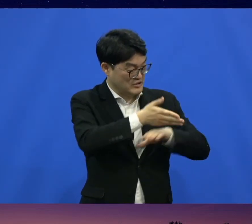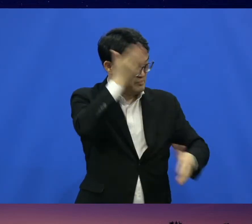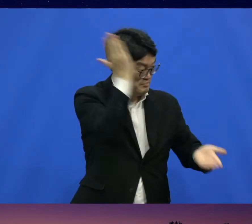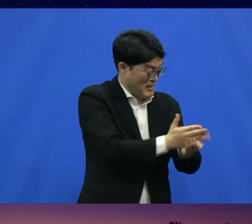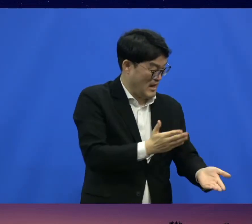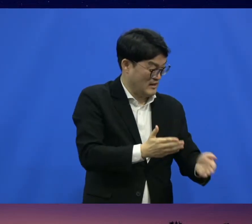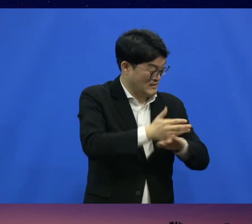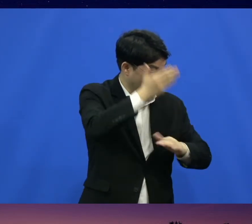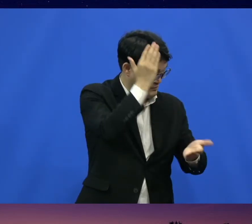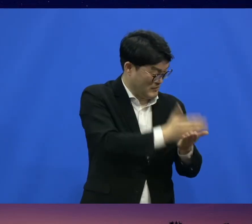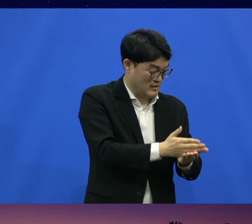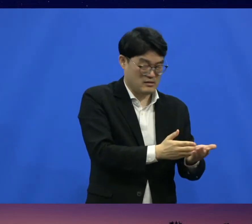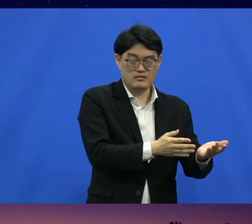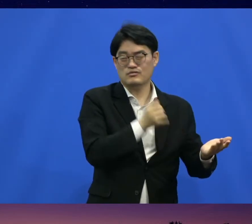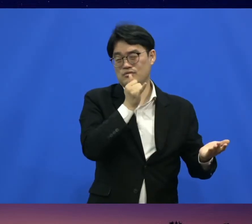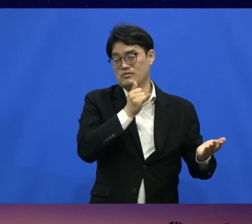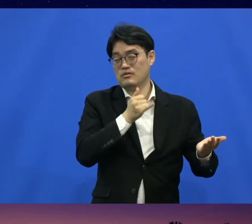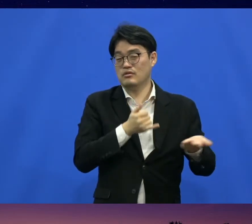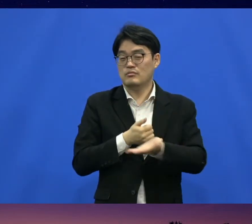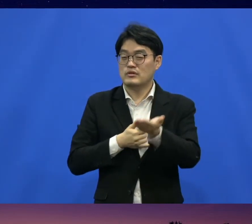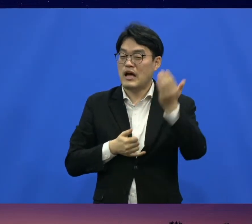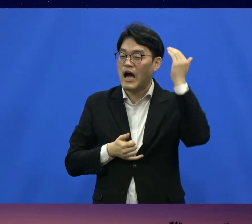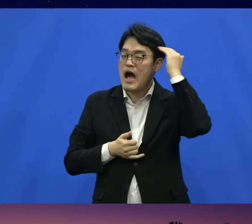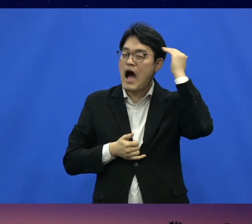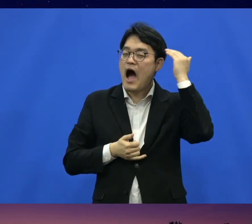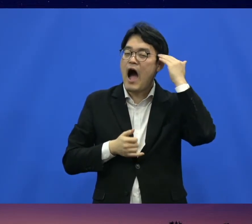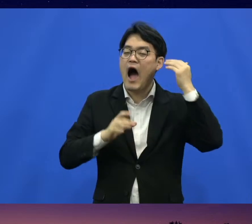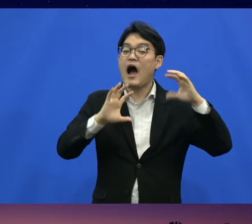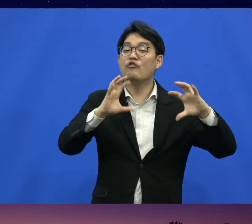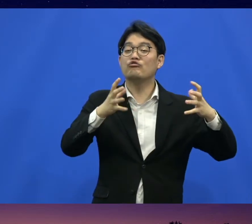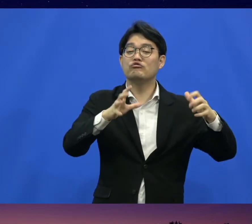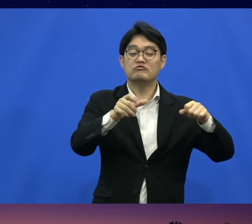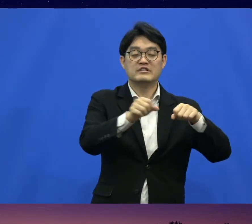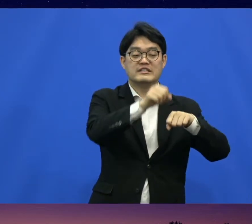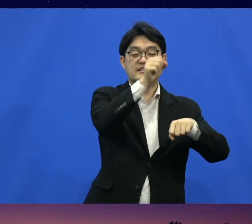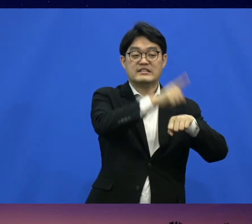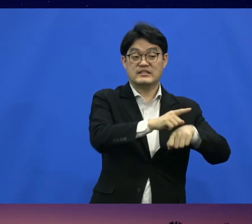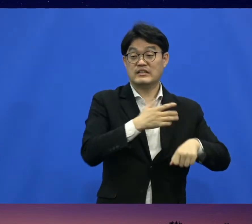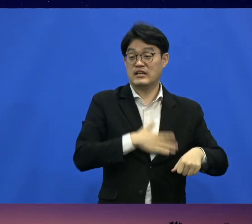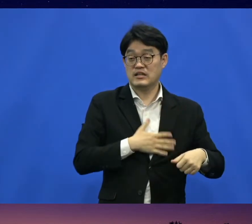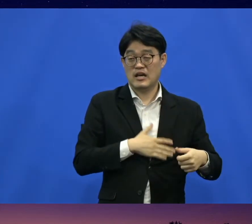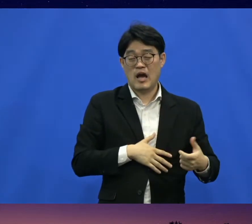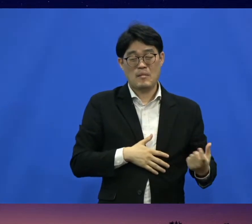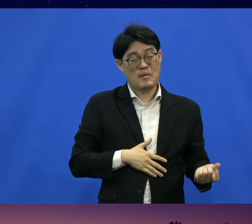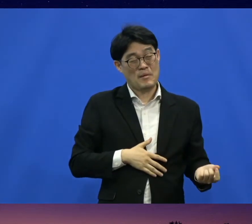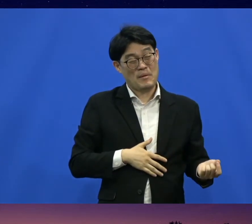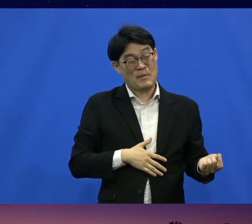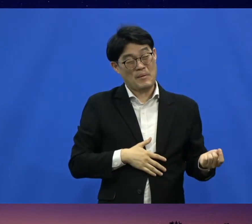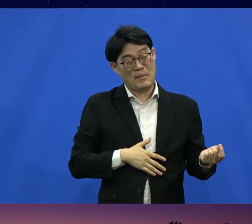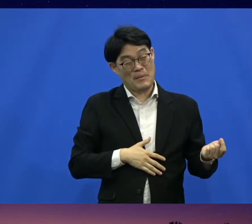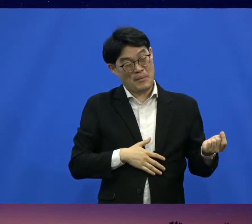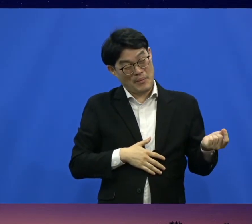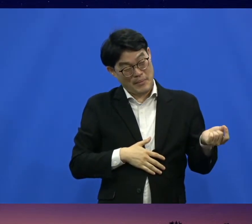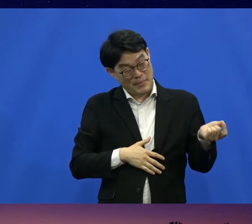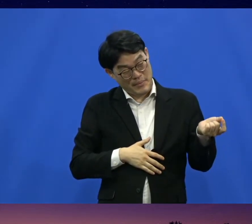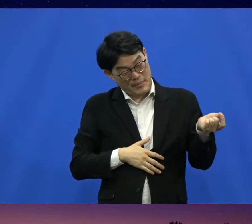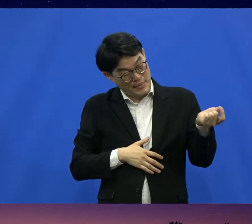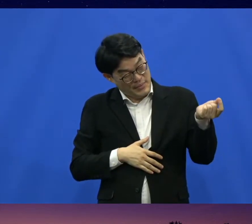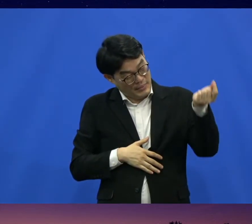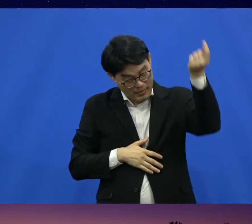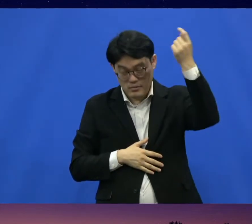여러분, 한국은 너무 빠른 걸 좋아해요. 너무 빠른 거, 스피드가 이게 어마어마한 사회. 여러분, 한국은 아마